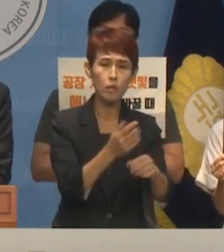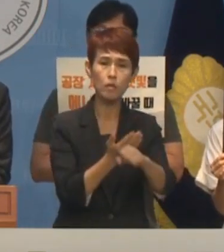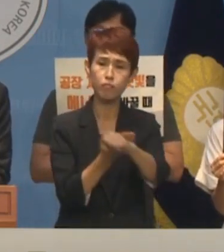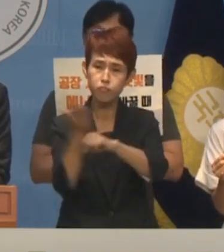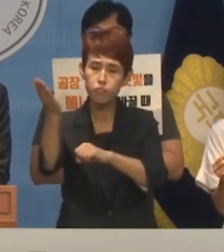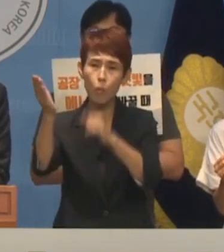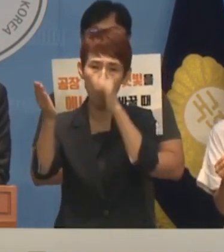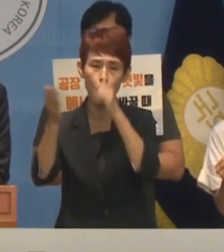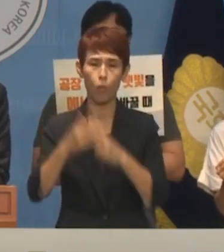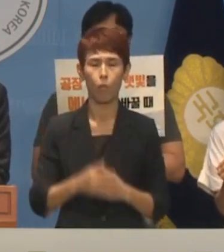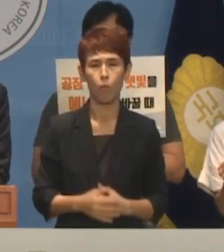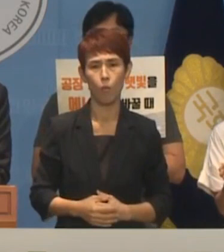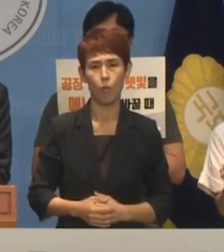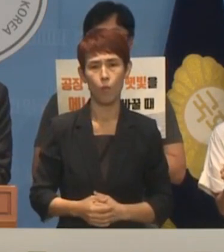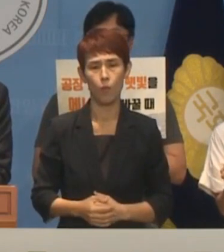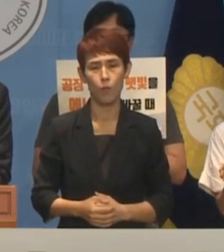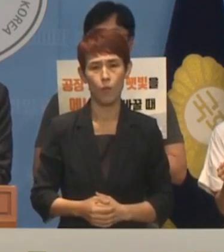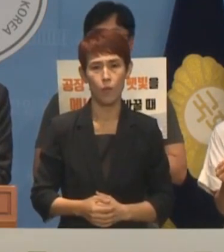때문입니다.